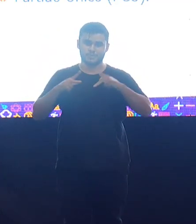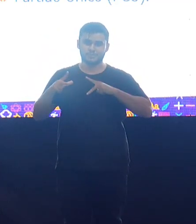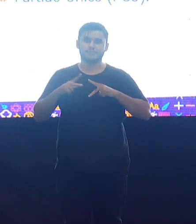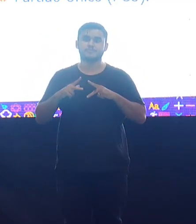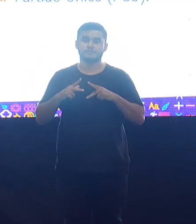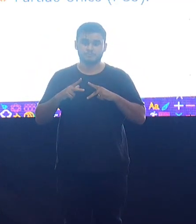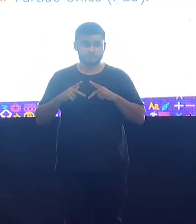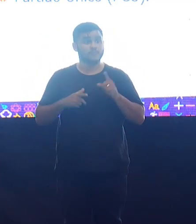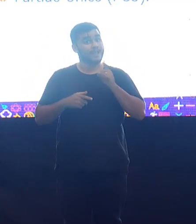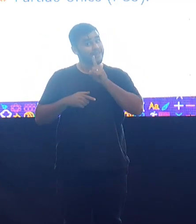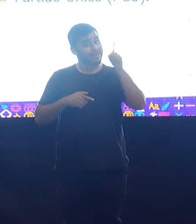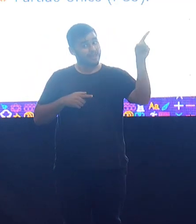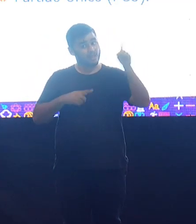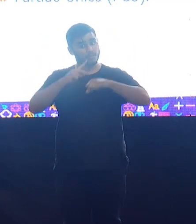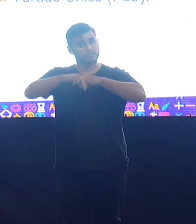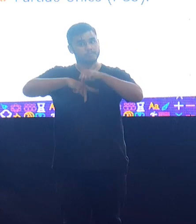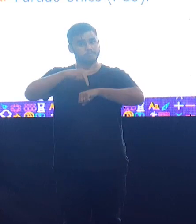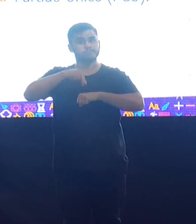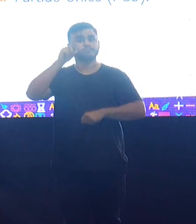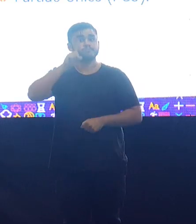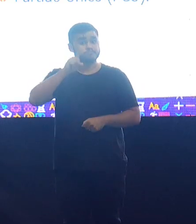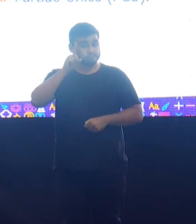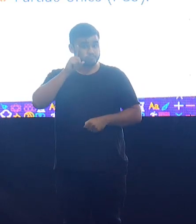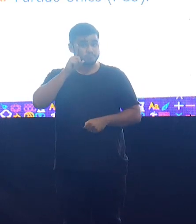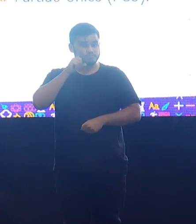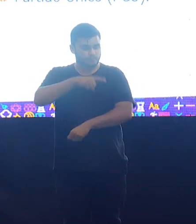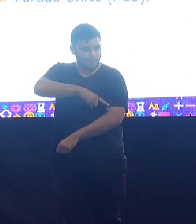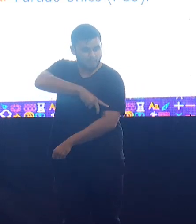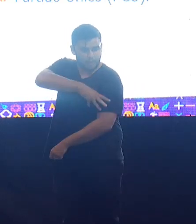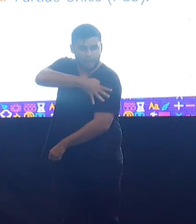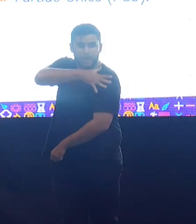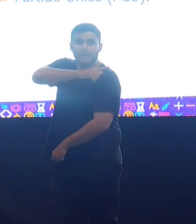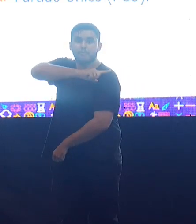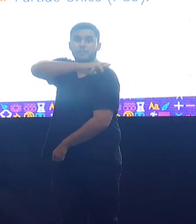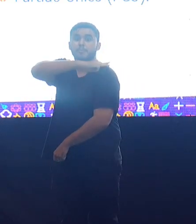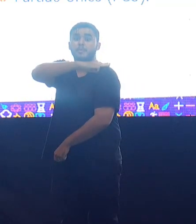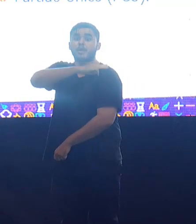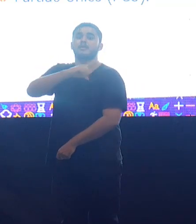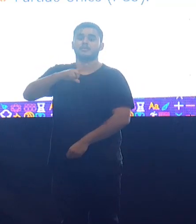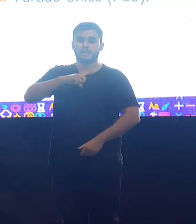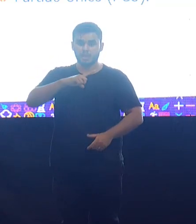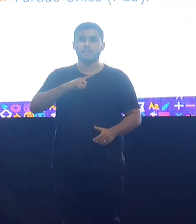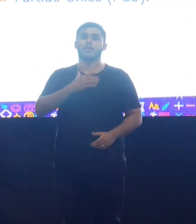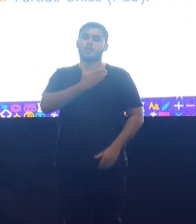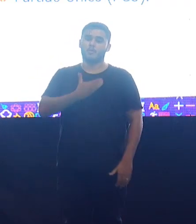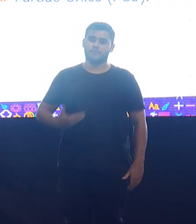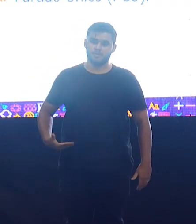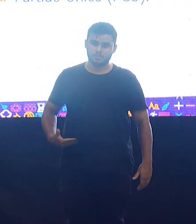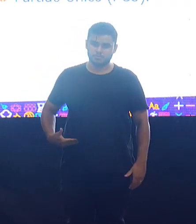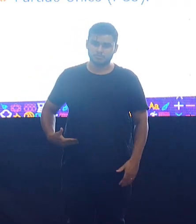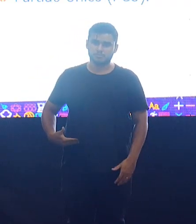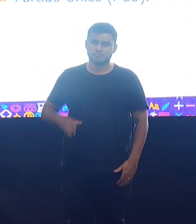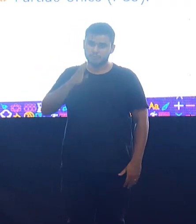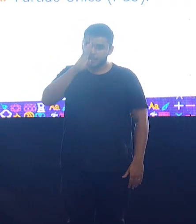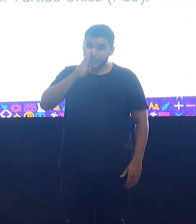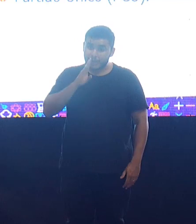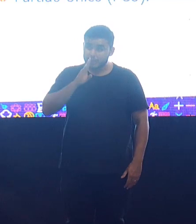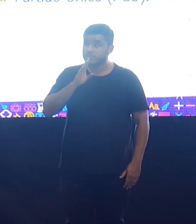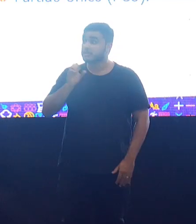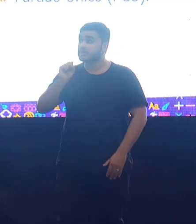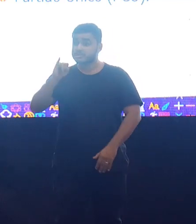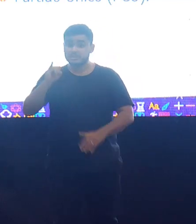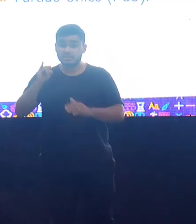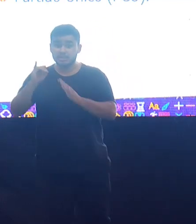educação importante. É importante para a formação de mão de obra. O menino entra na escola americana